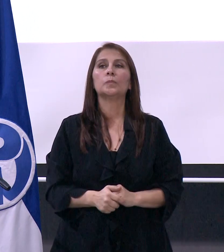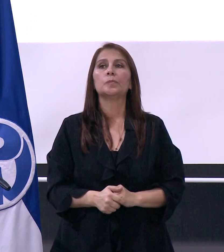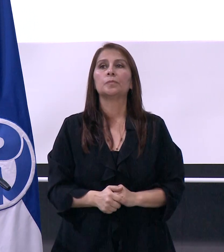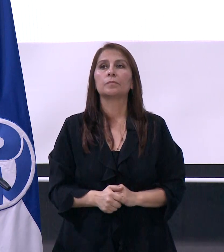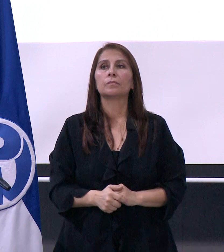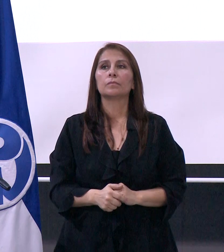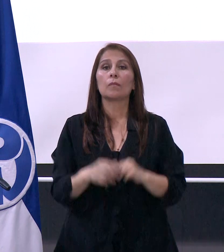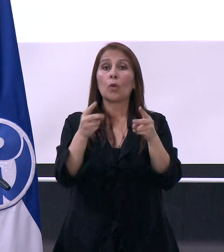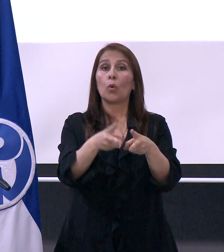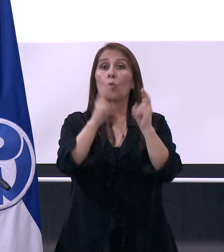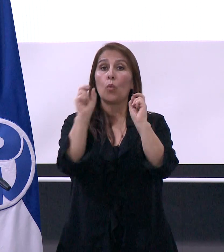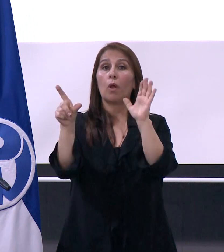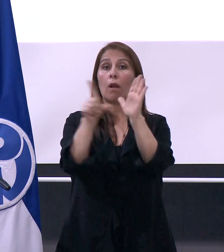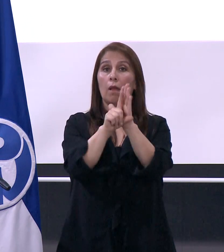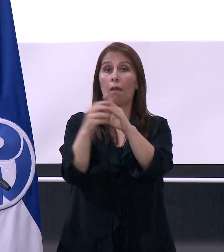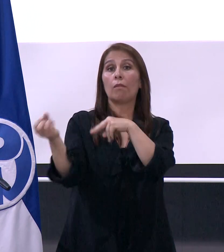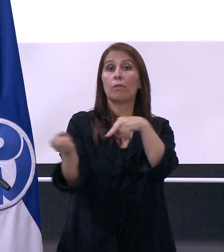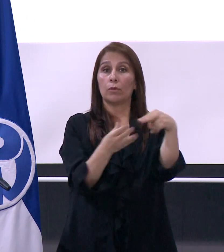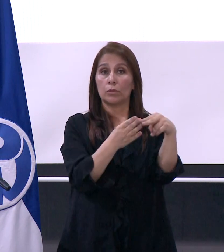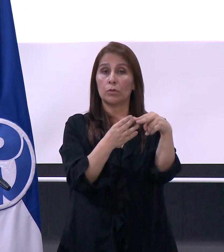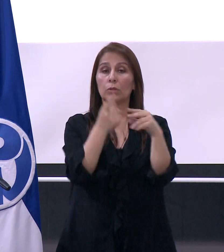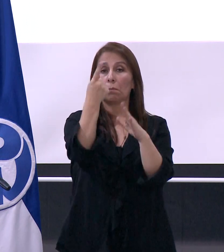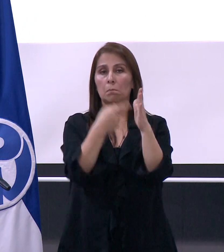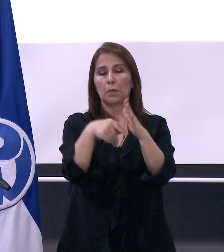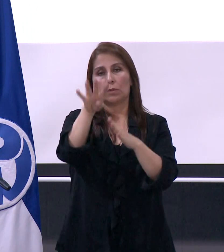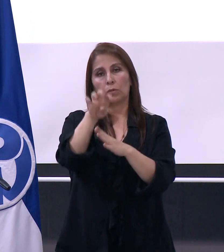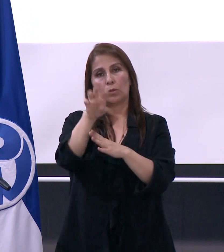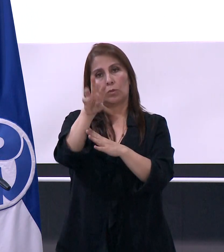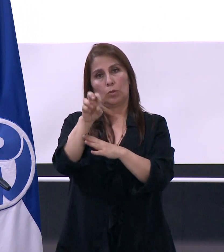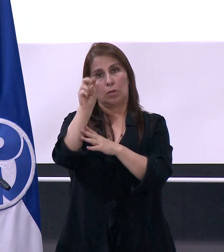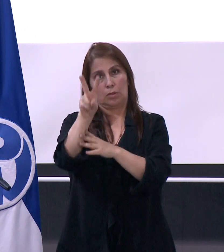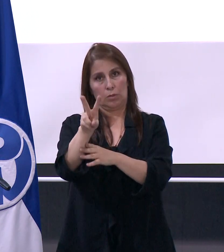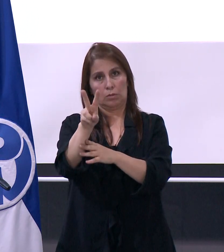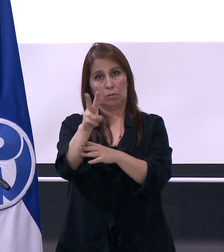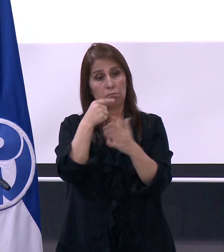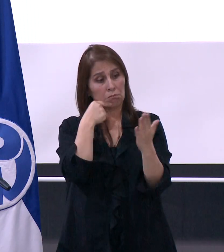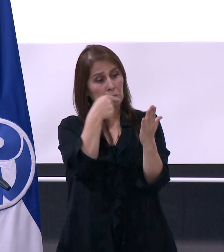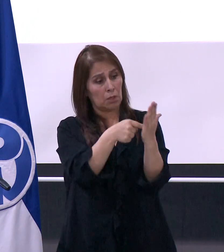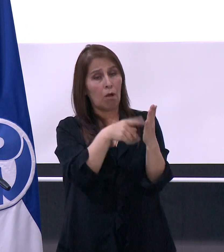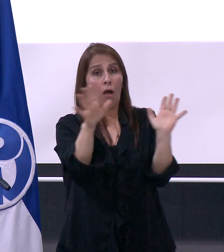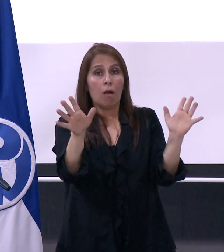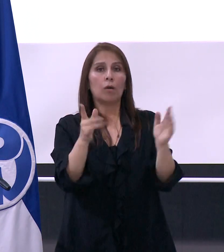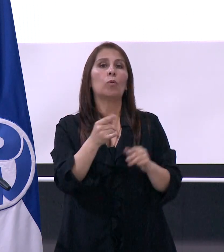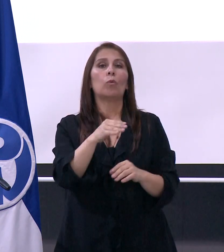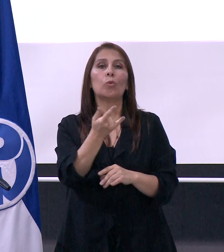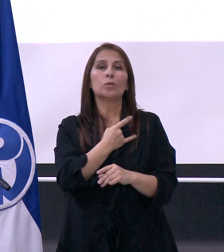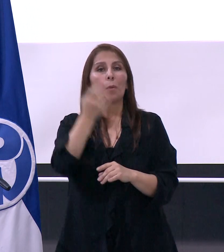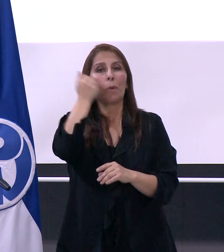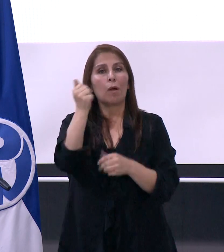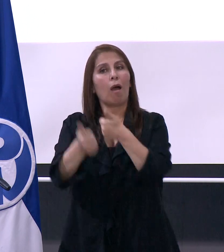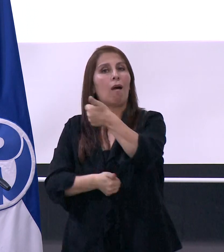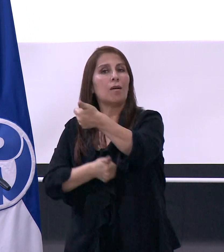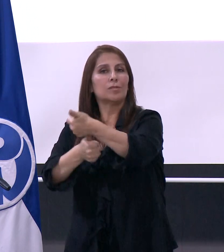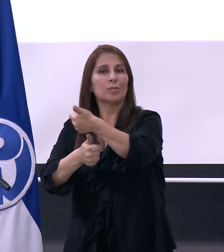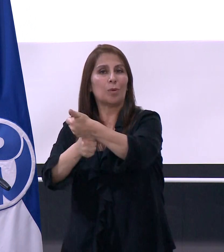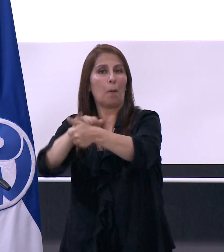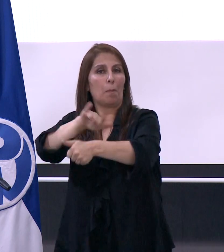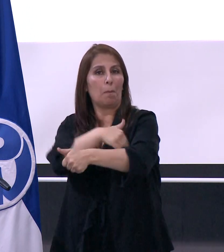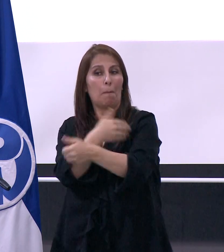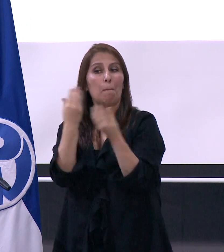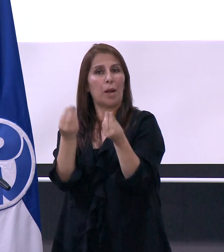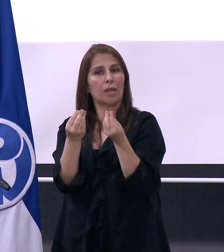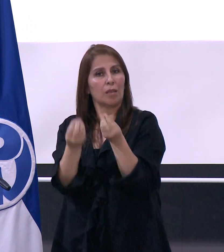la nueva ley de educación superior de 1992 estableció que la universidad sería asesora del ministerio para la formulación de políticas